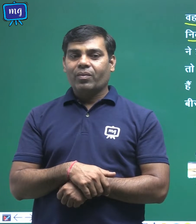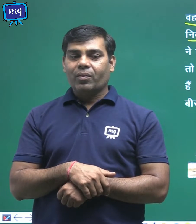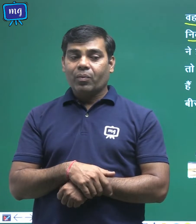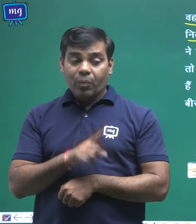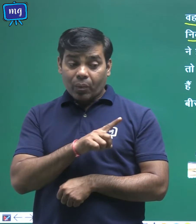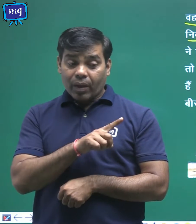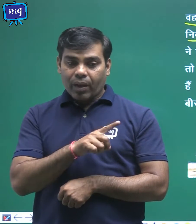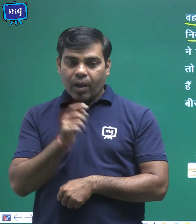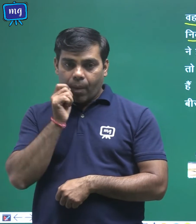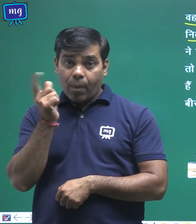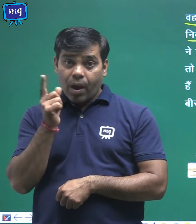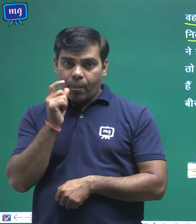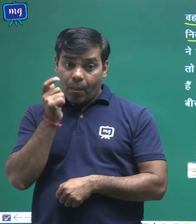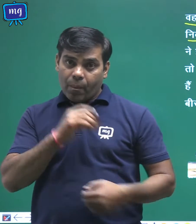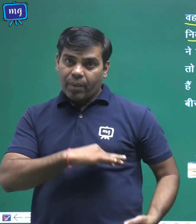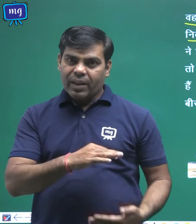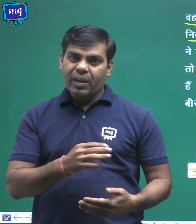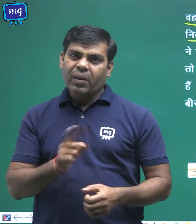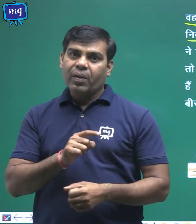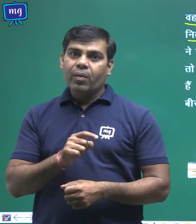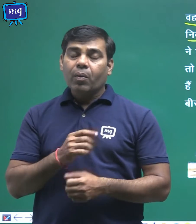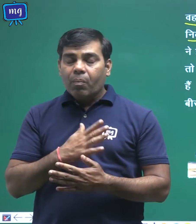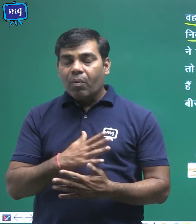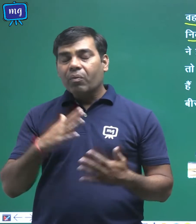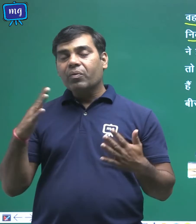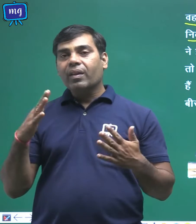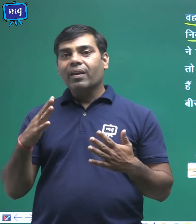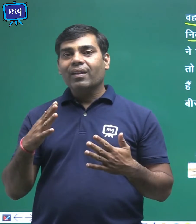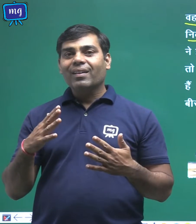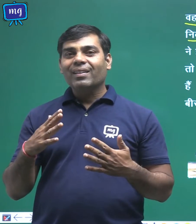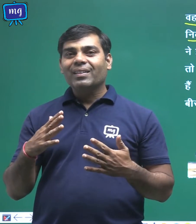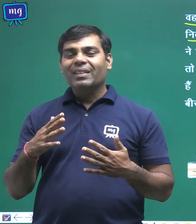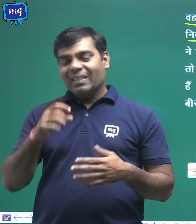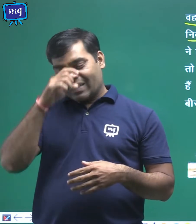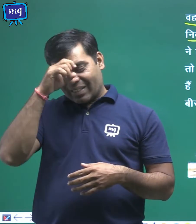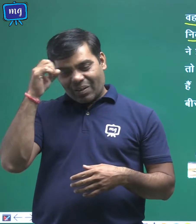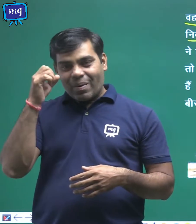बेटे बड़ी ही लगन और मेहनत से